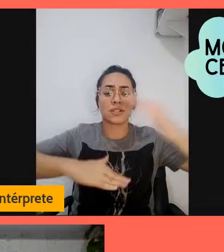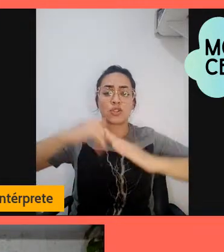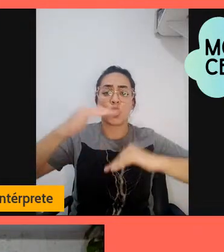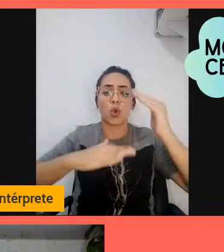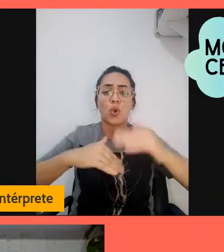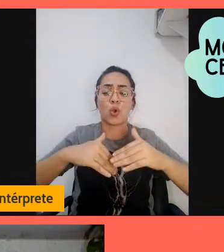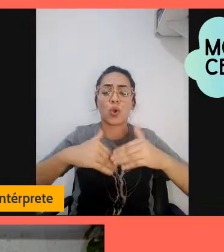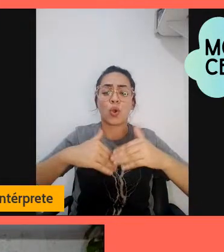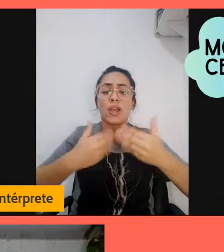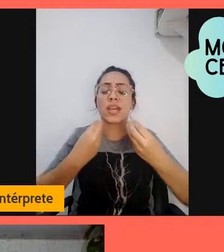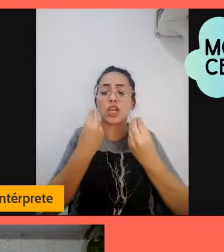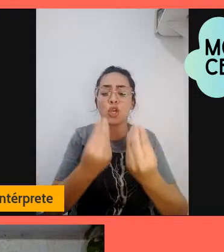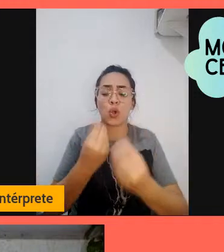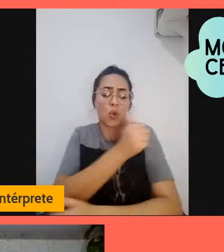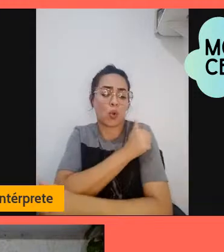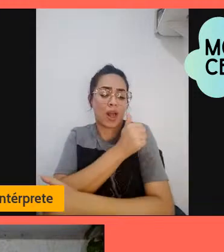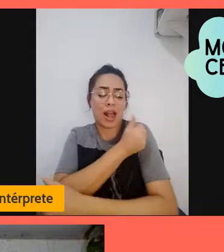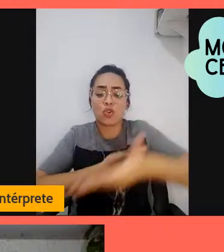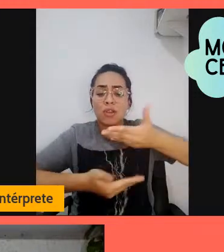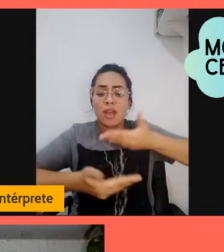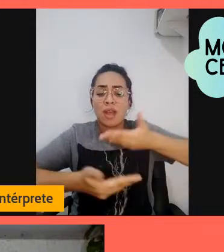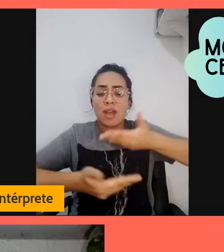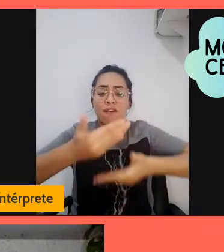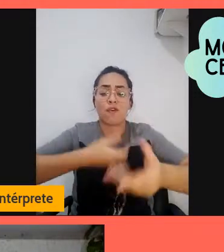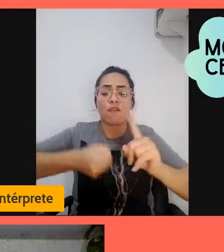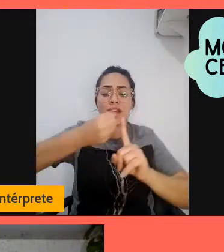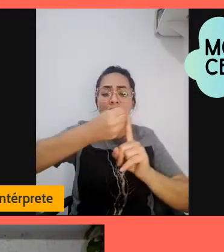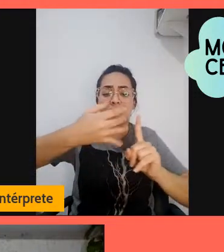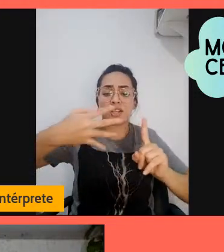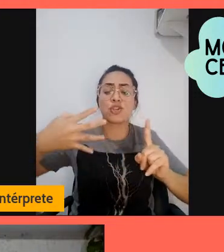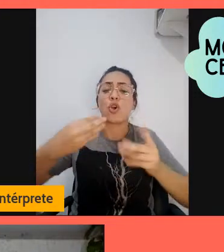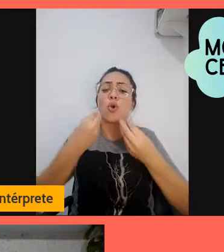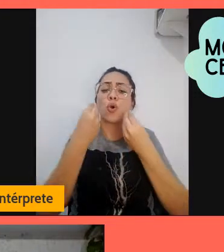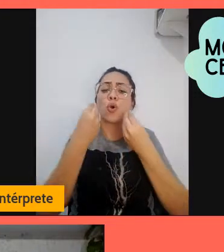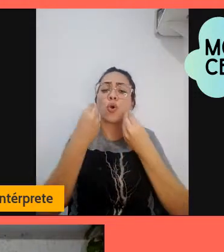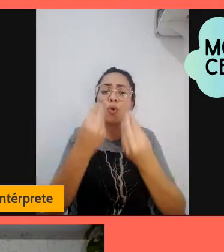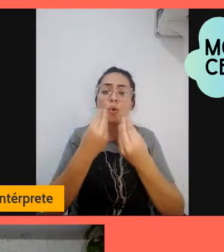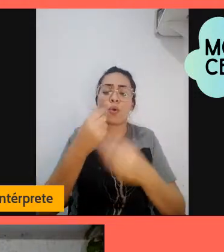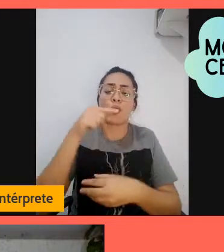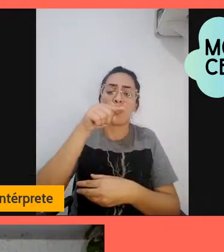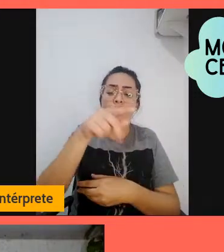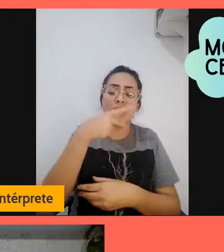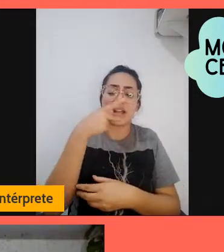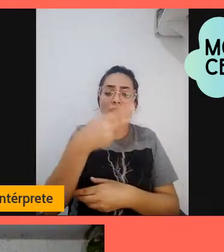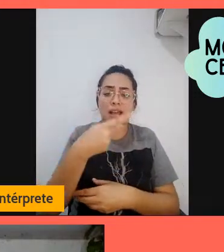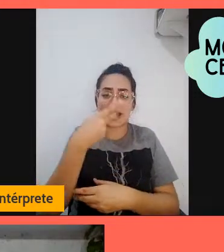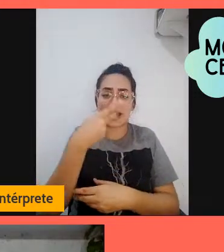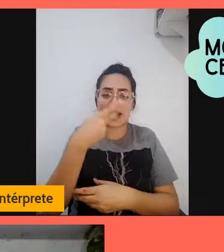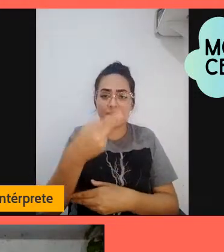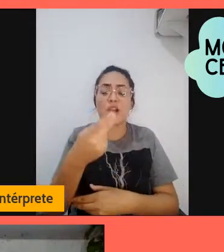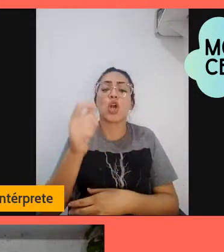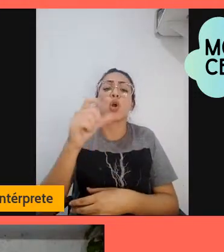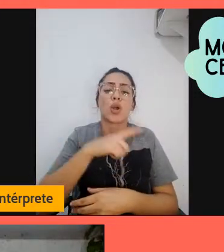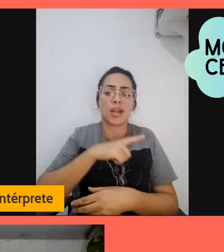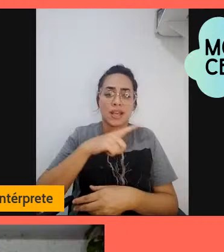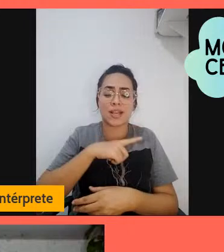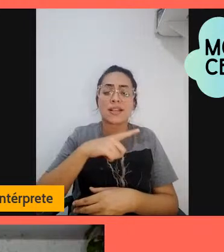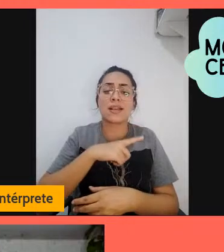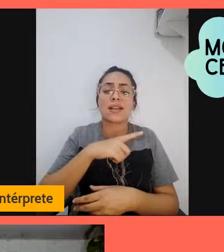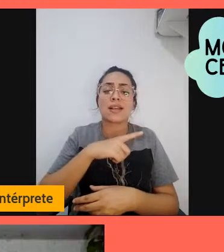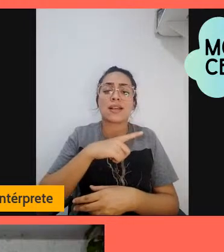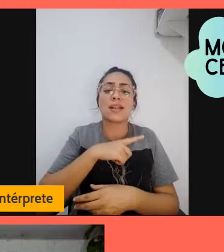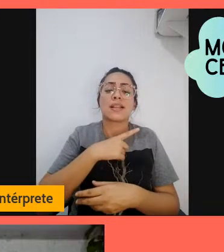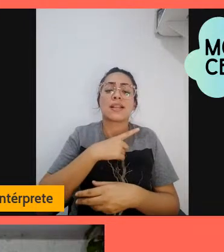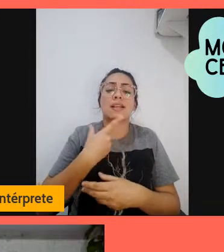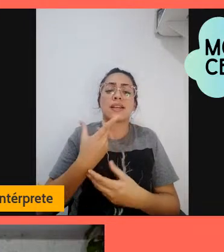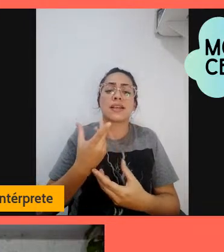envolverem na extensão? Porque a gente tem, como o senhor mesmo falou na sua fala, uma questão